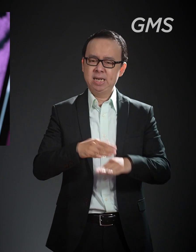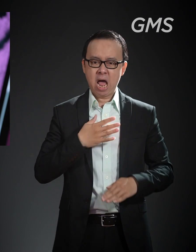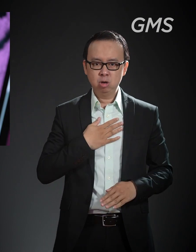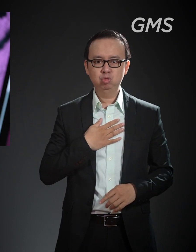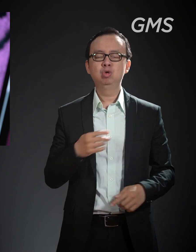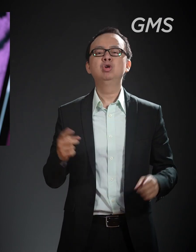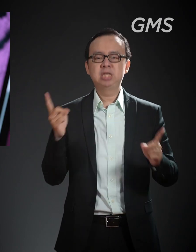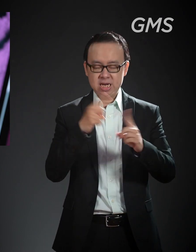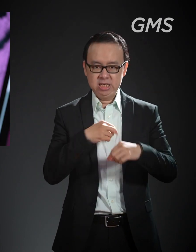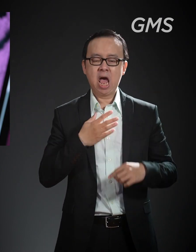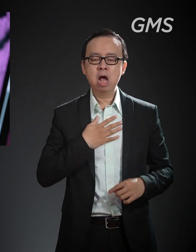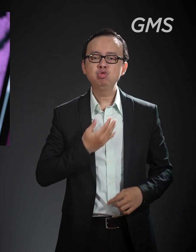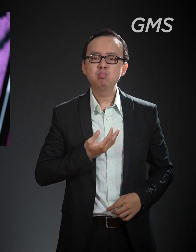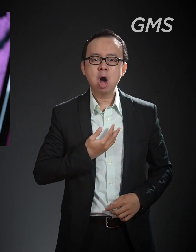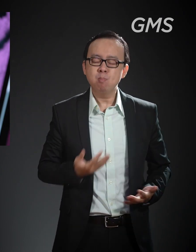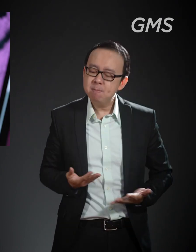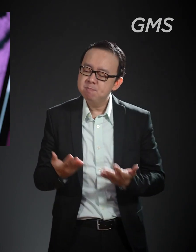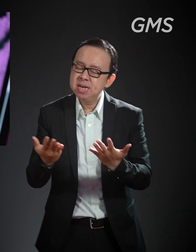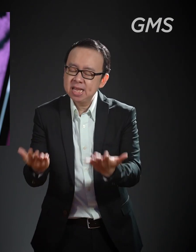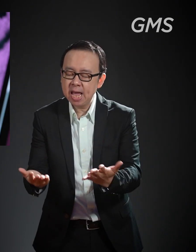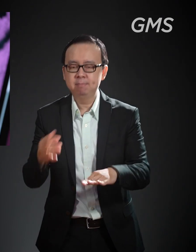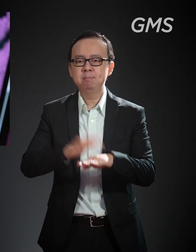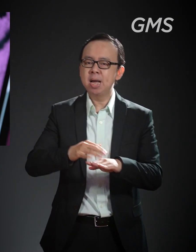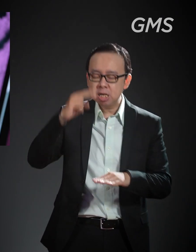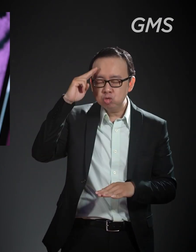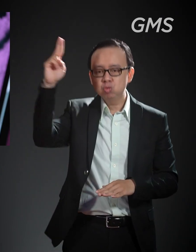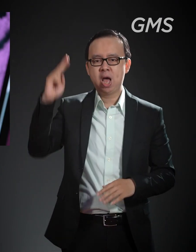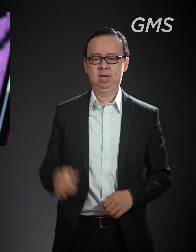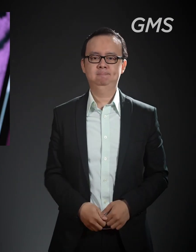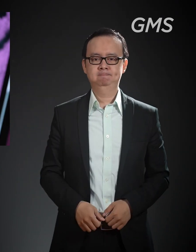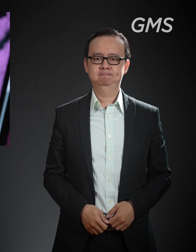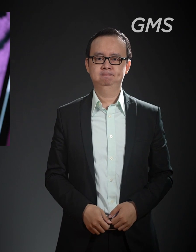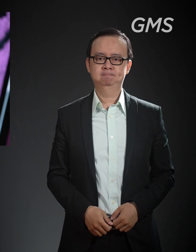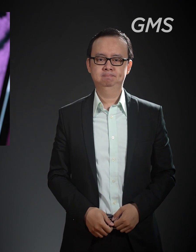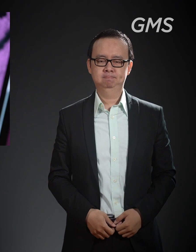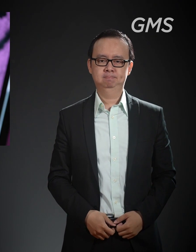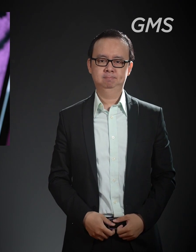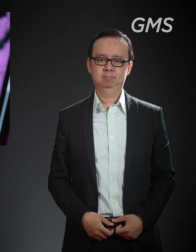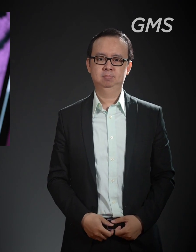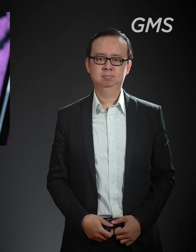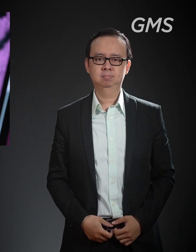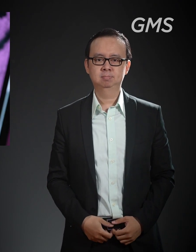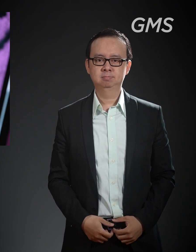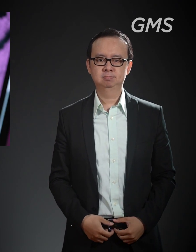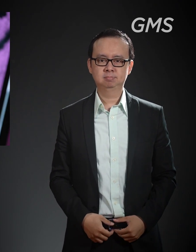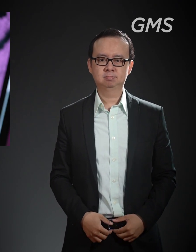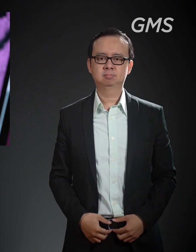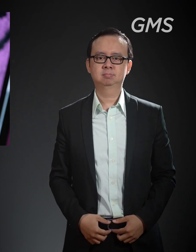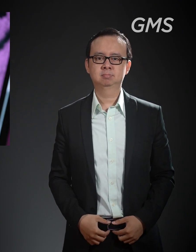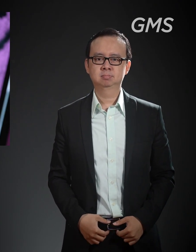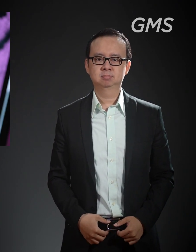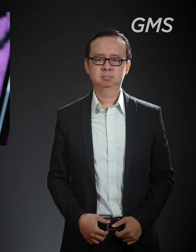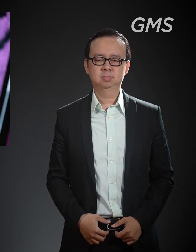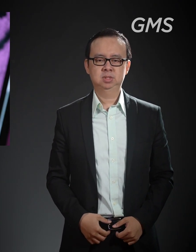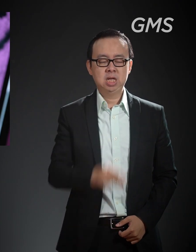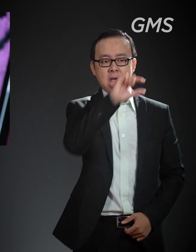sesuatu. Itulah pemberian. Dan Paulus sedang menjelaskan, itulah auranya jemaat-jemaat Makedonia. Ayat